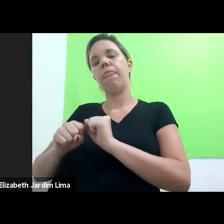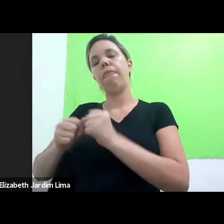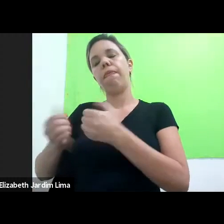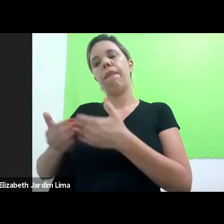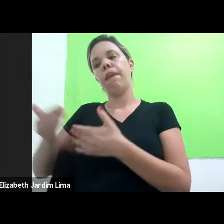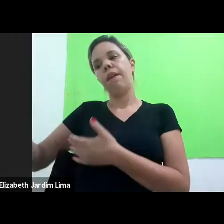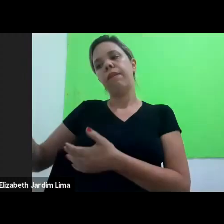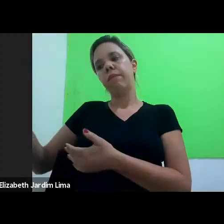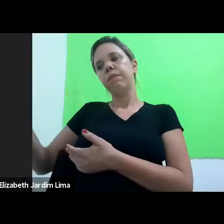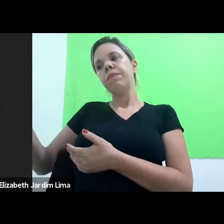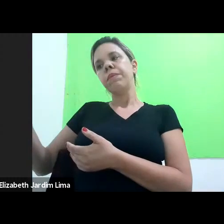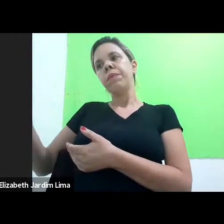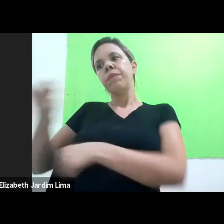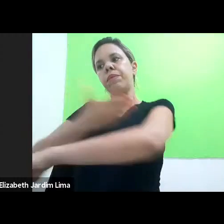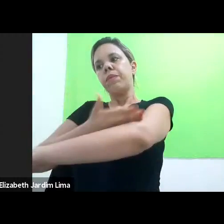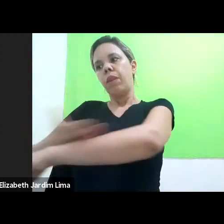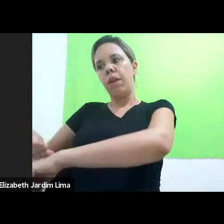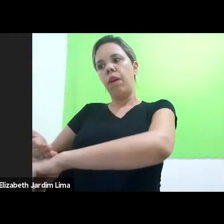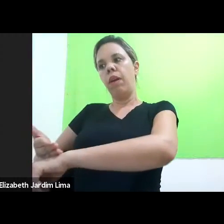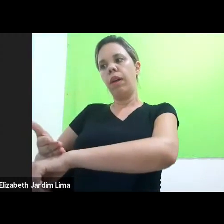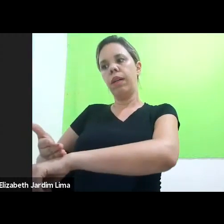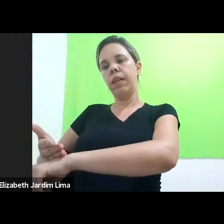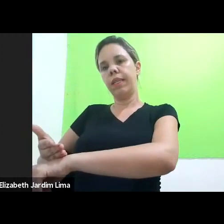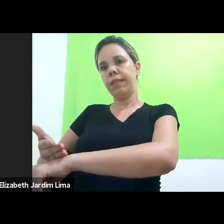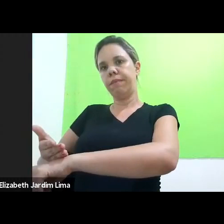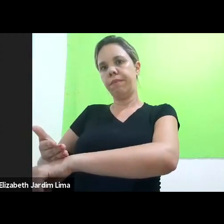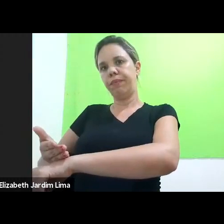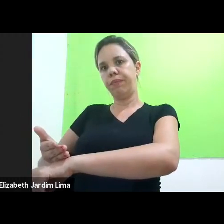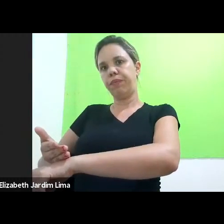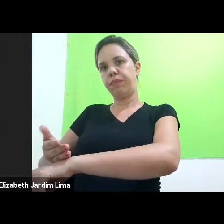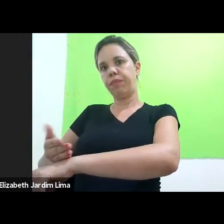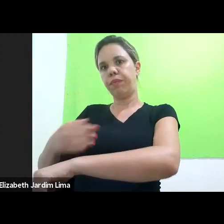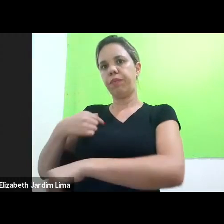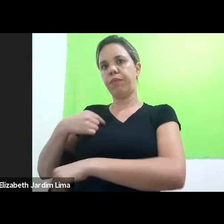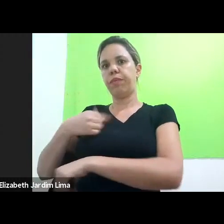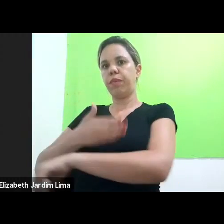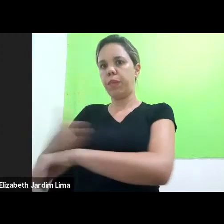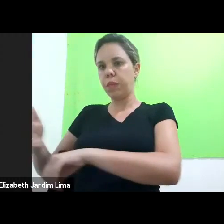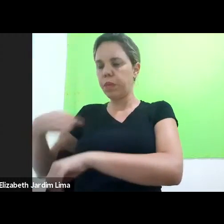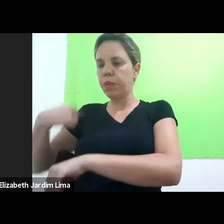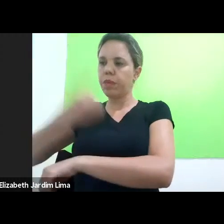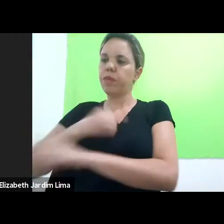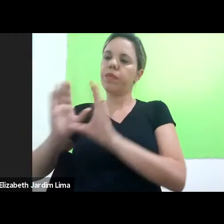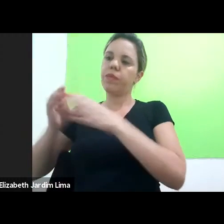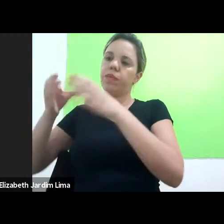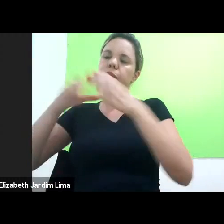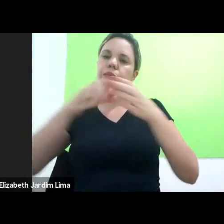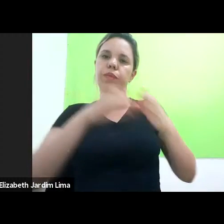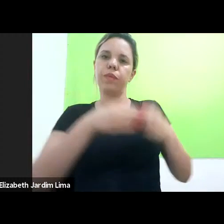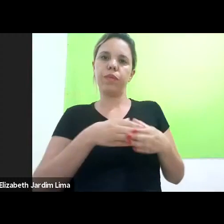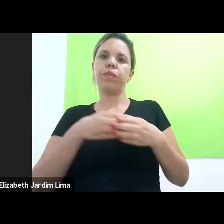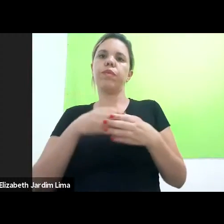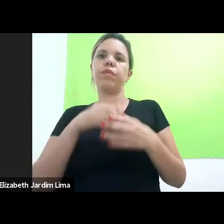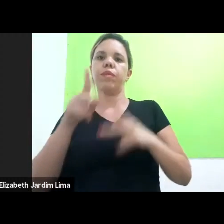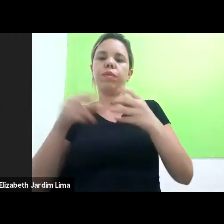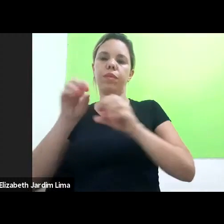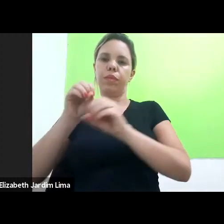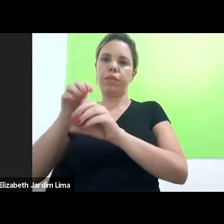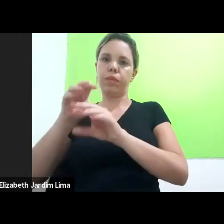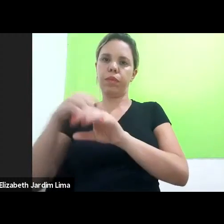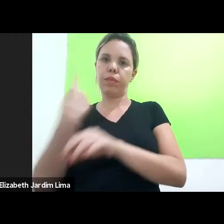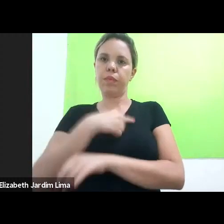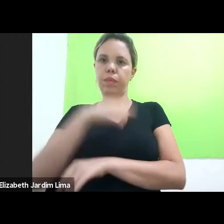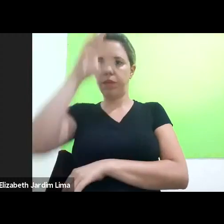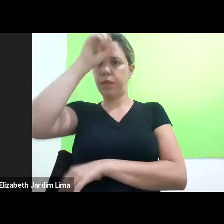nossos costumes, a partir dos nossos, vamos dizer assim, dos costumes da nossa comunidade, dos ensinamentos dos nossos mais